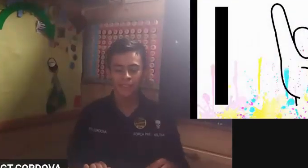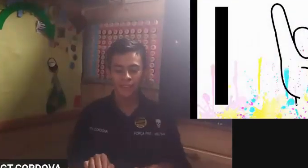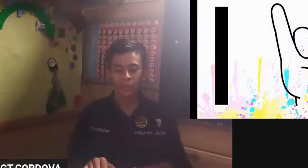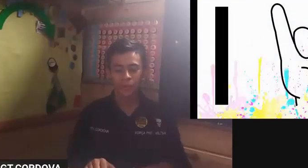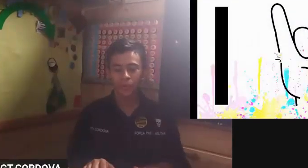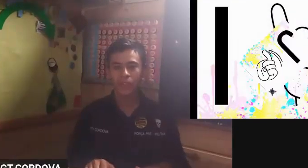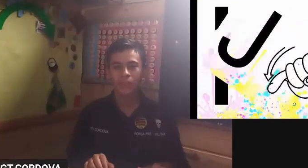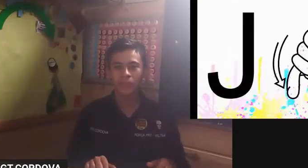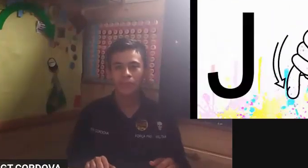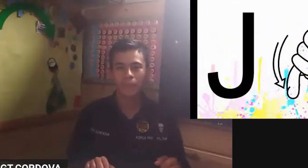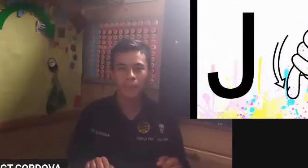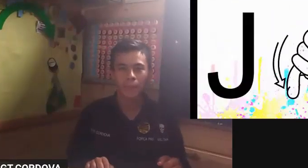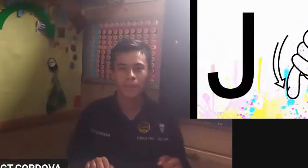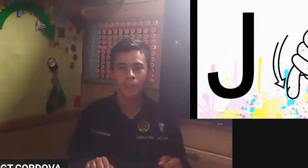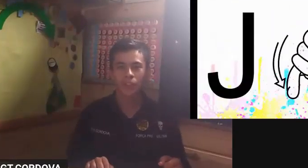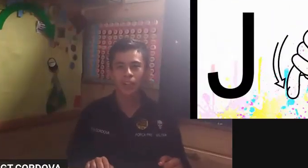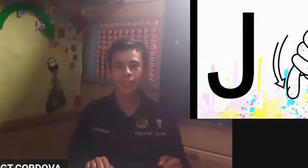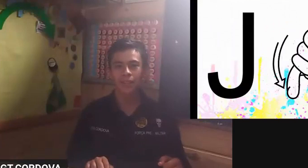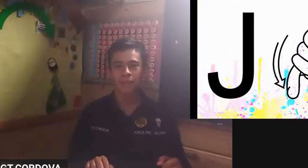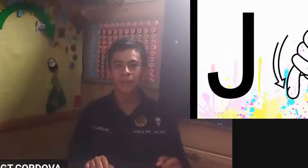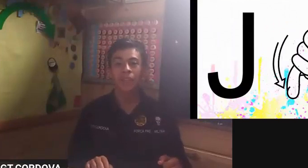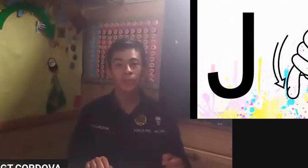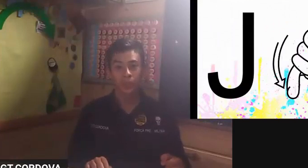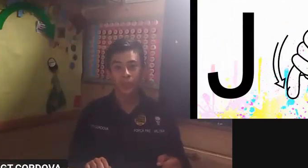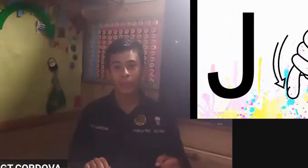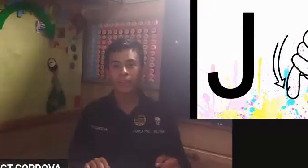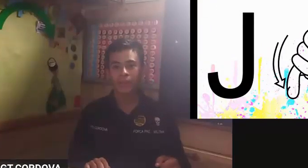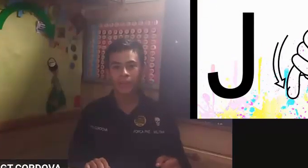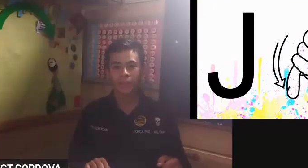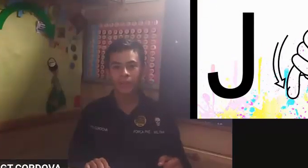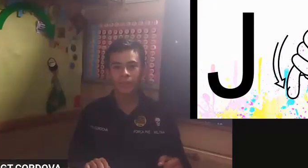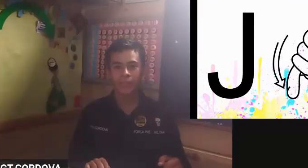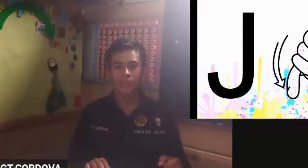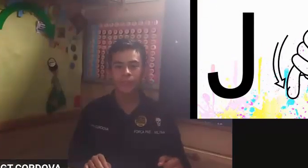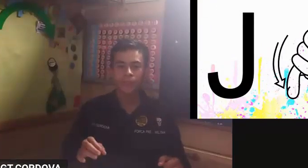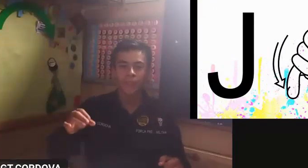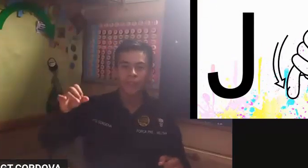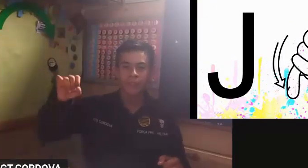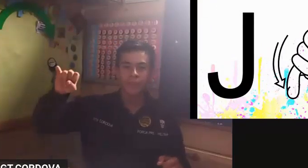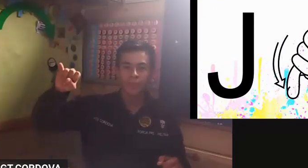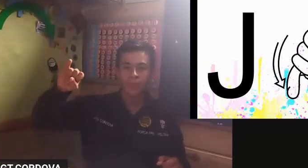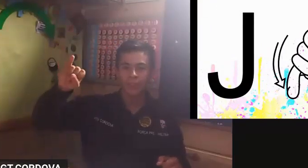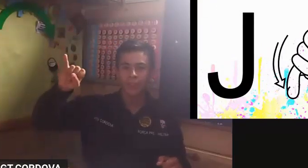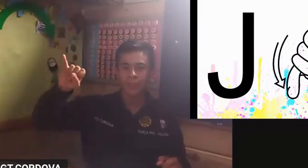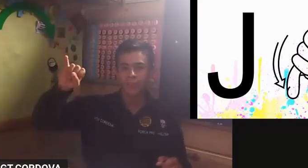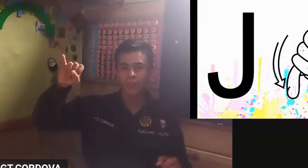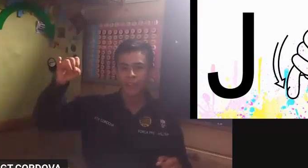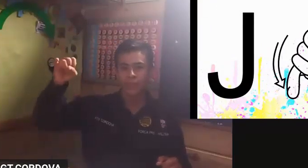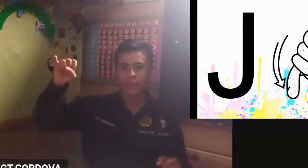Então, continuando. J. O J também tem movimento. Então, o J, ó, vai